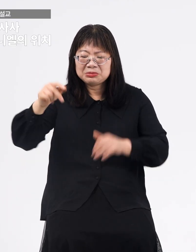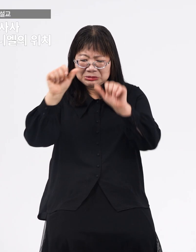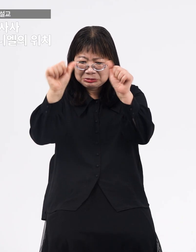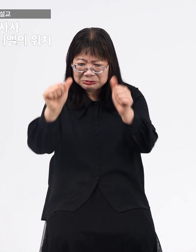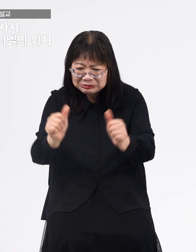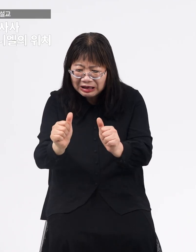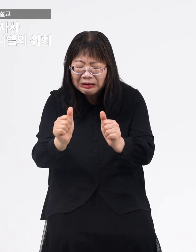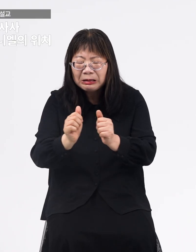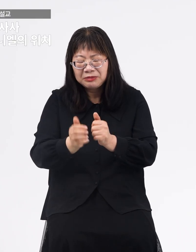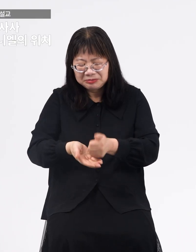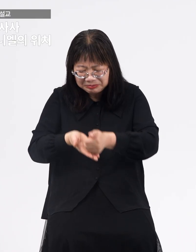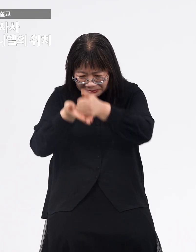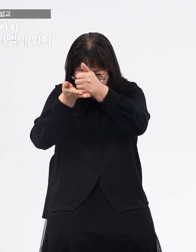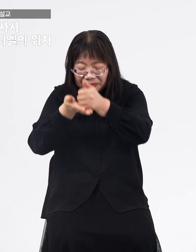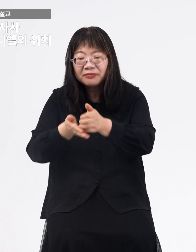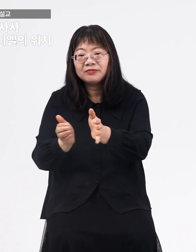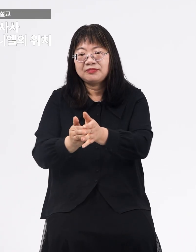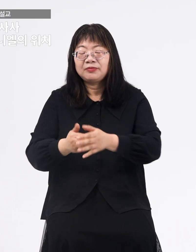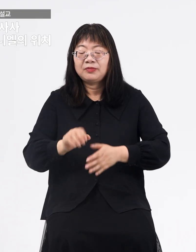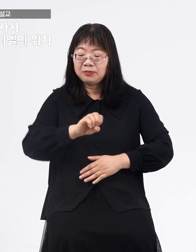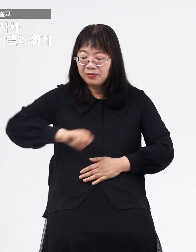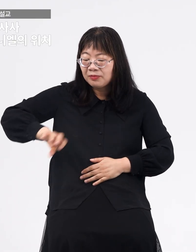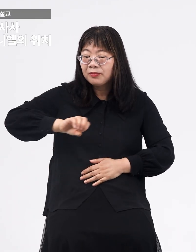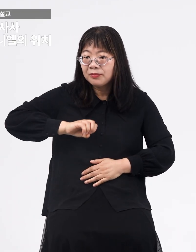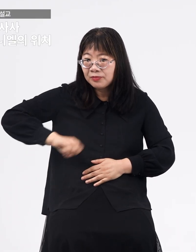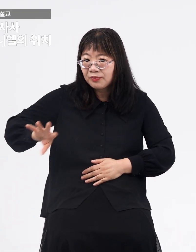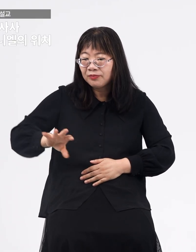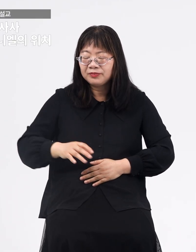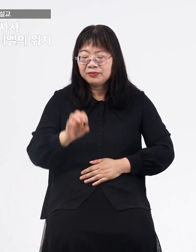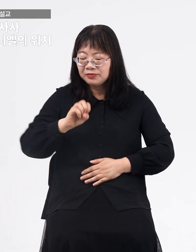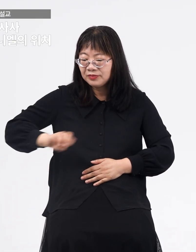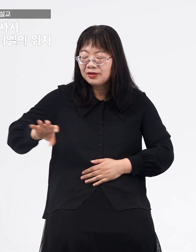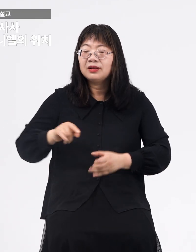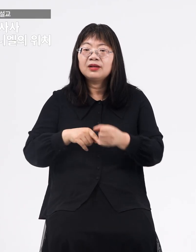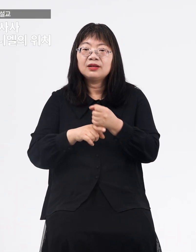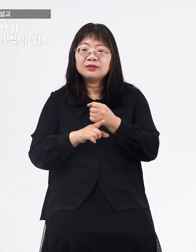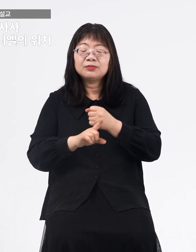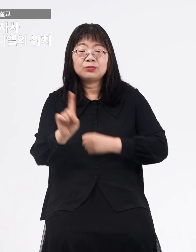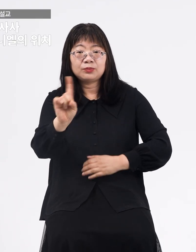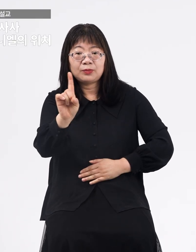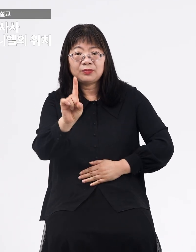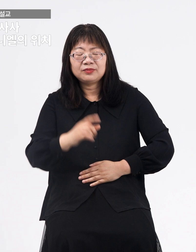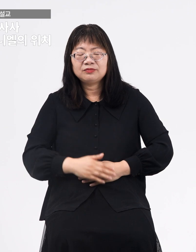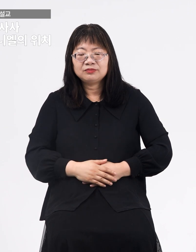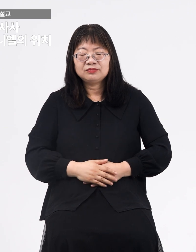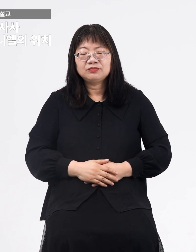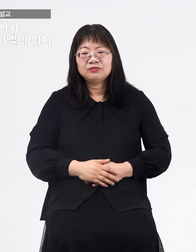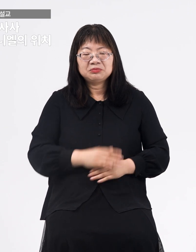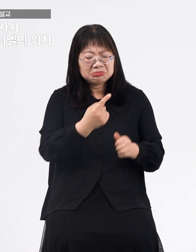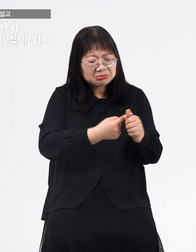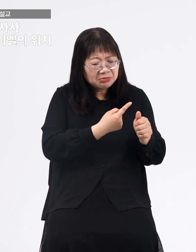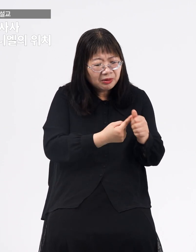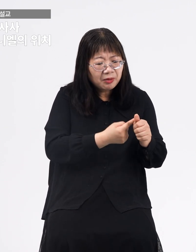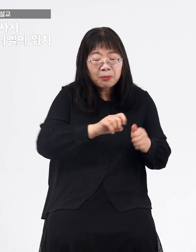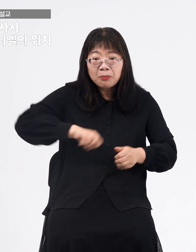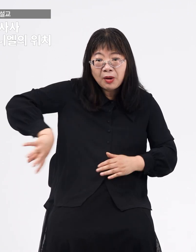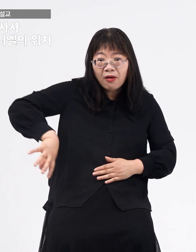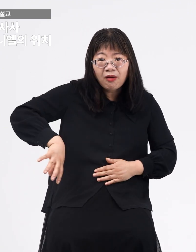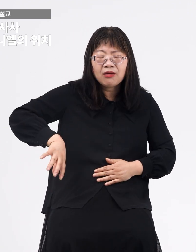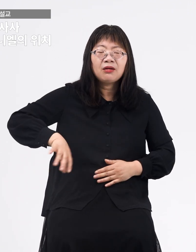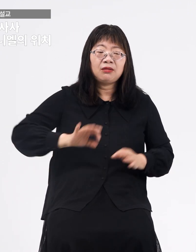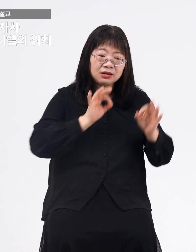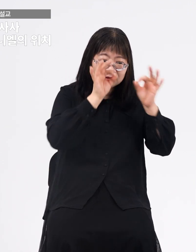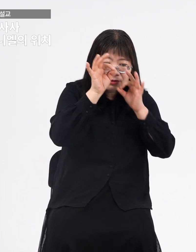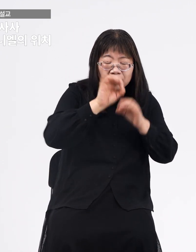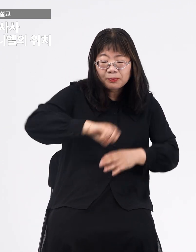있습니다. 여기서 버린다는 말은 자기도 모르게 하는 행위입니까? 의도적인